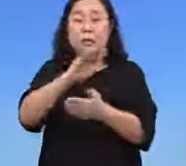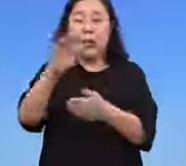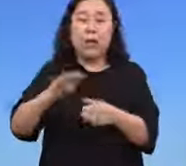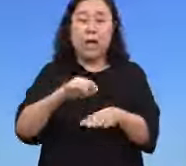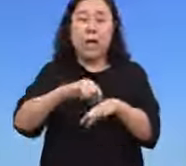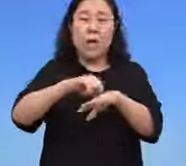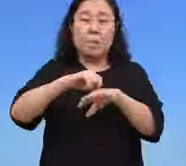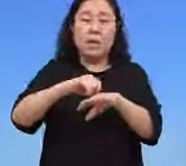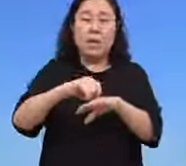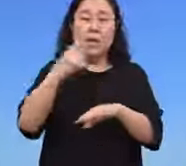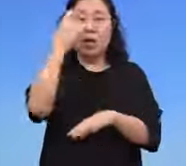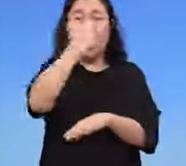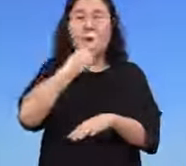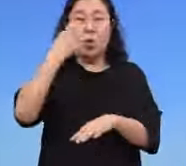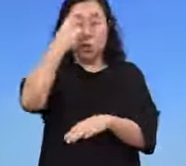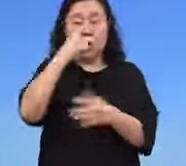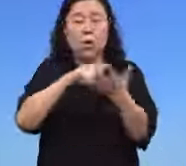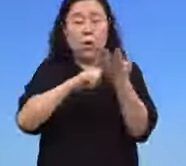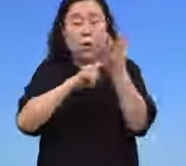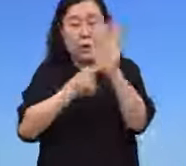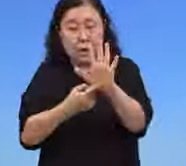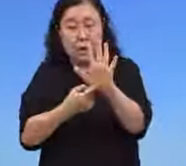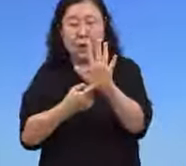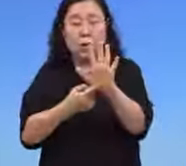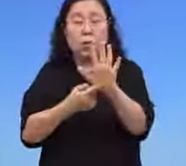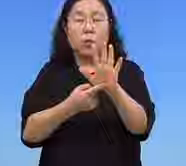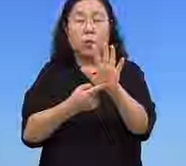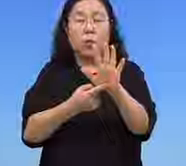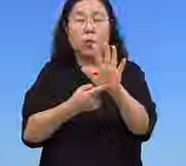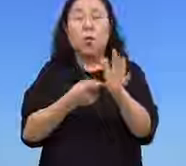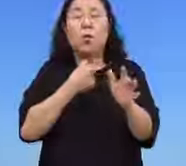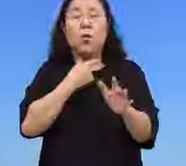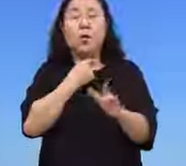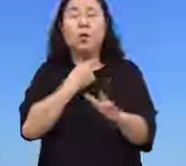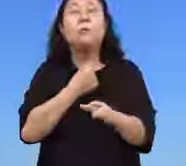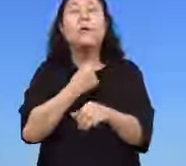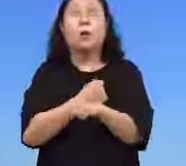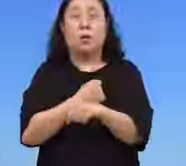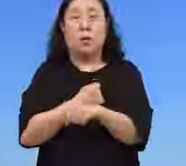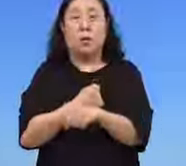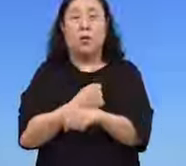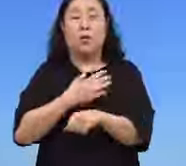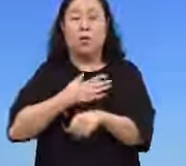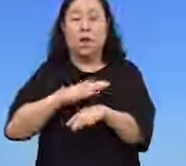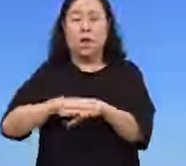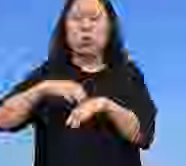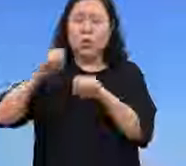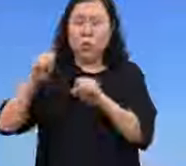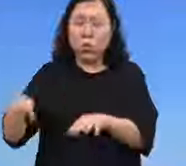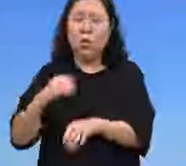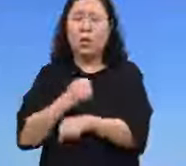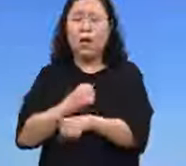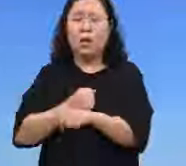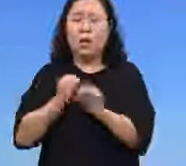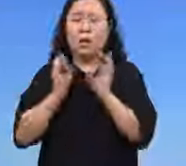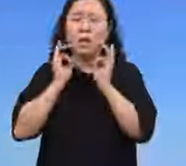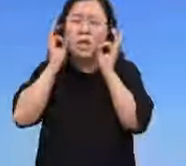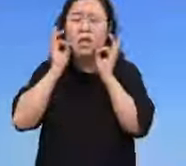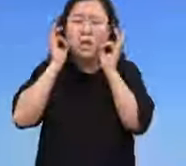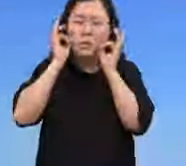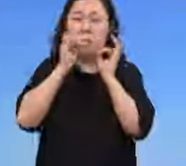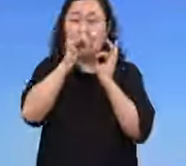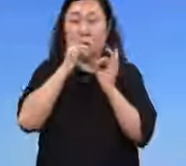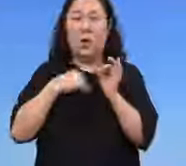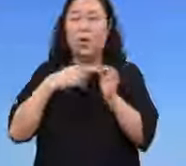너무 뭔가를 향해 열심히 하고 열심히 달려가는 것 같은데 그게 헛다리 짚는 열심이라는 거 아닙니까?